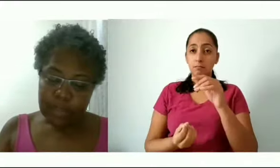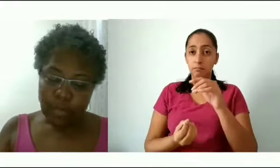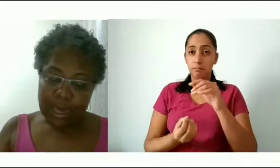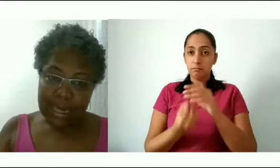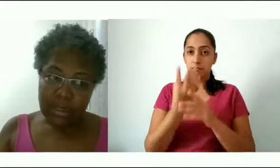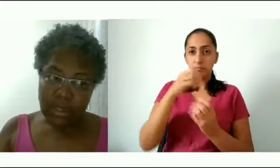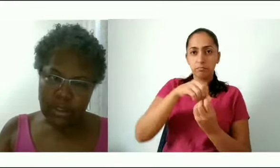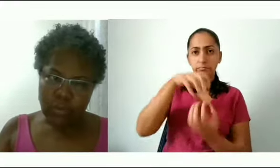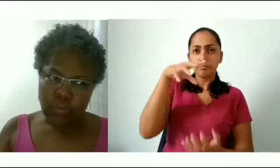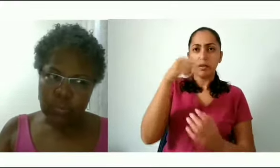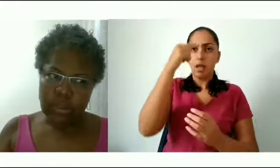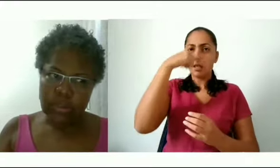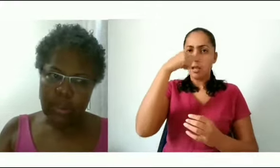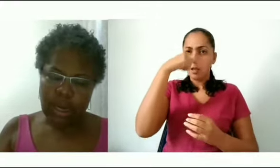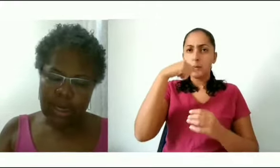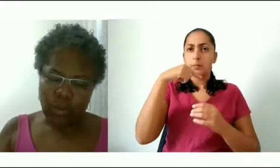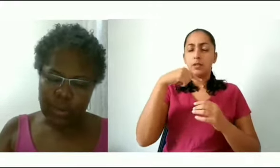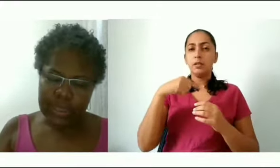do